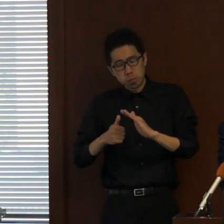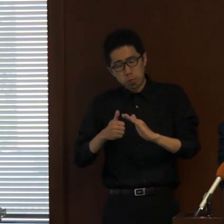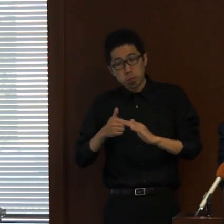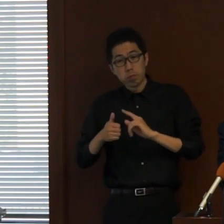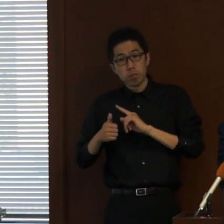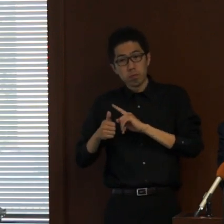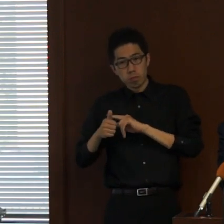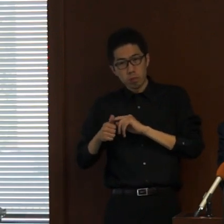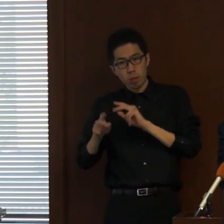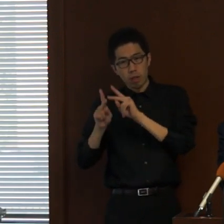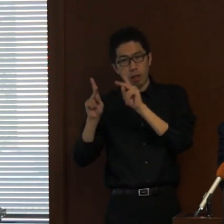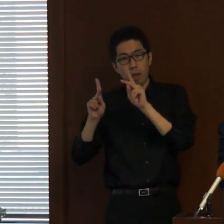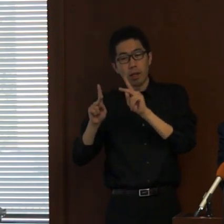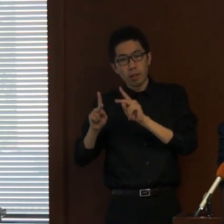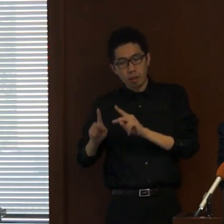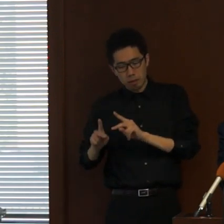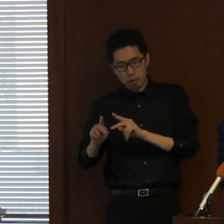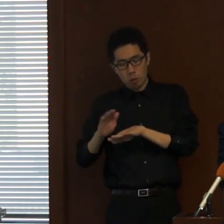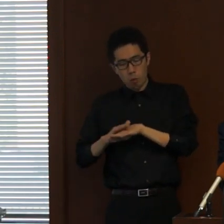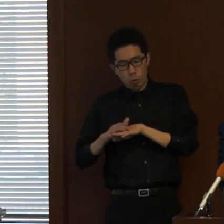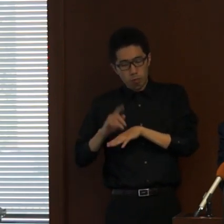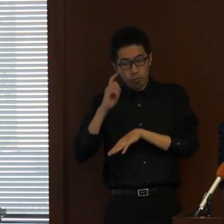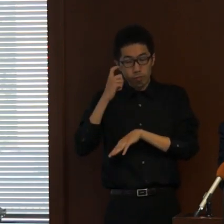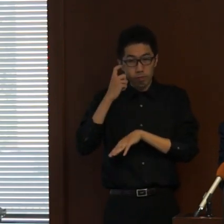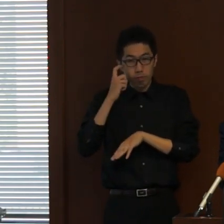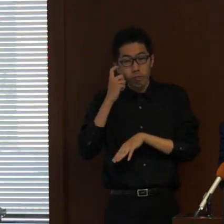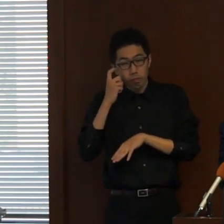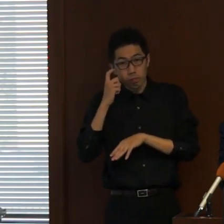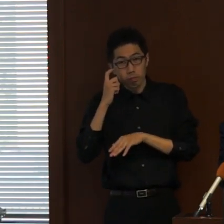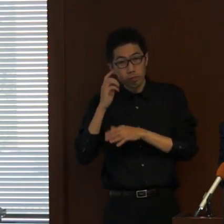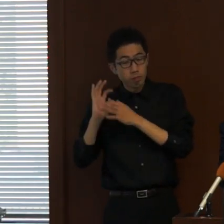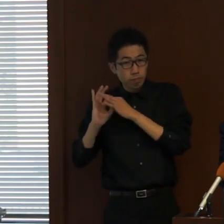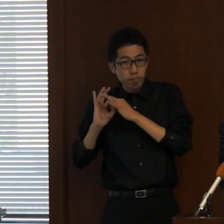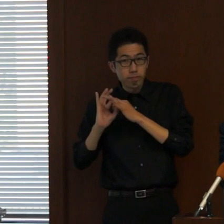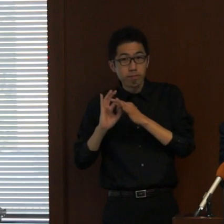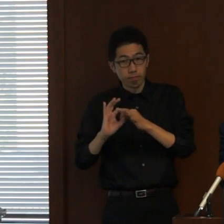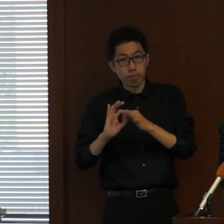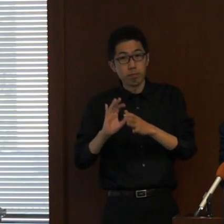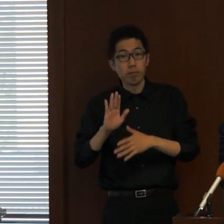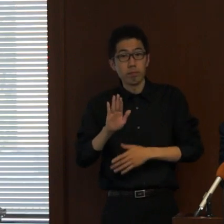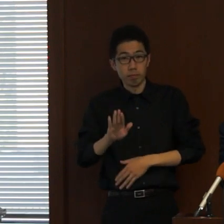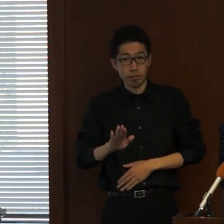課題というものをずっと感じておりました。その中で、